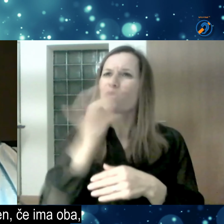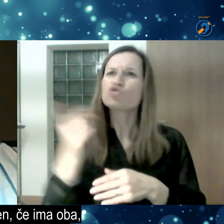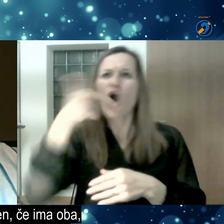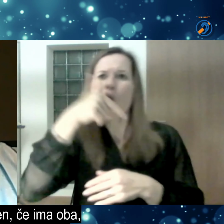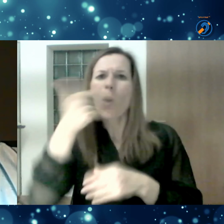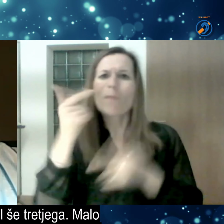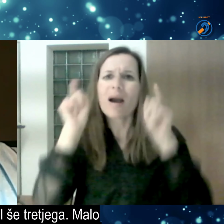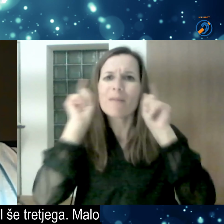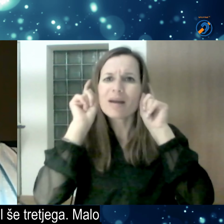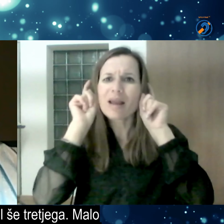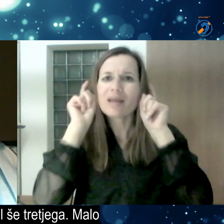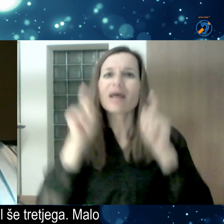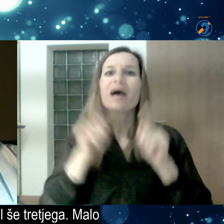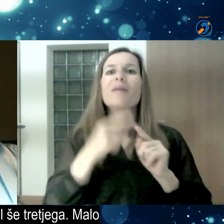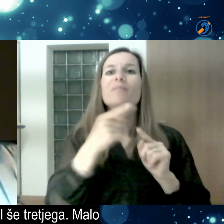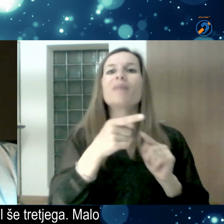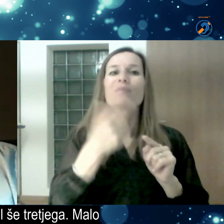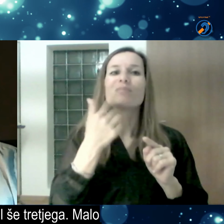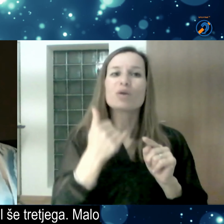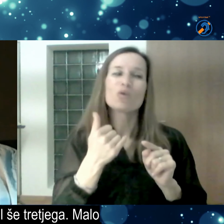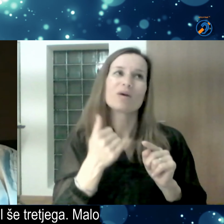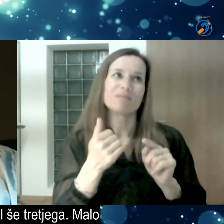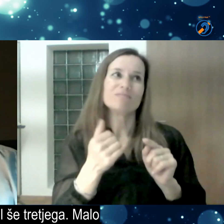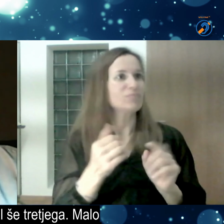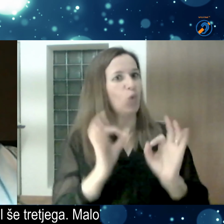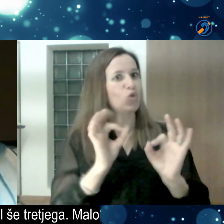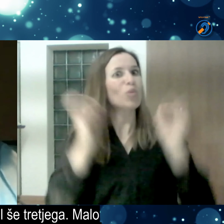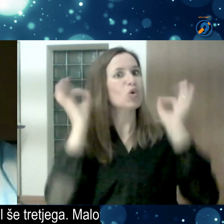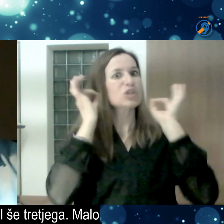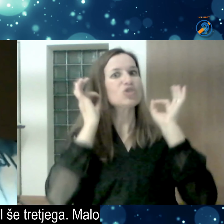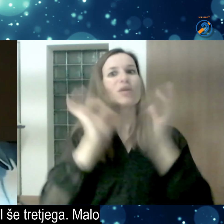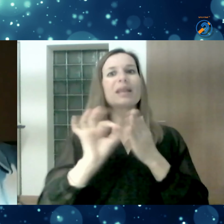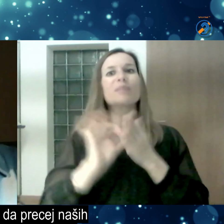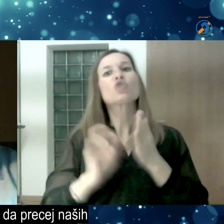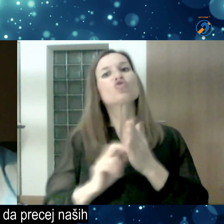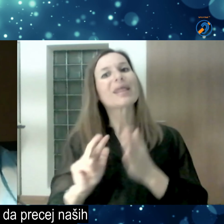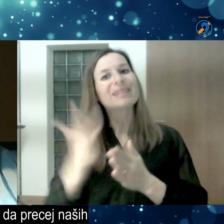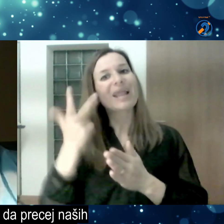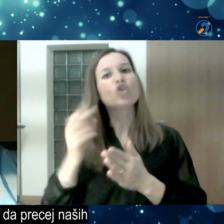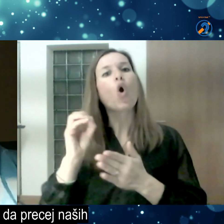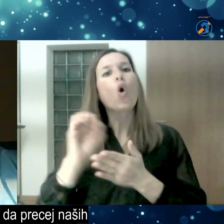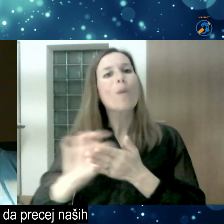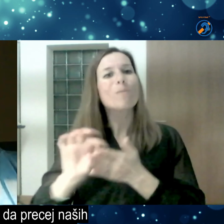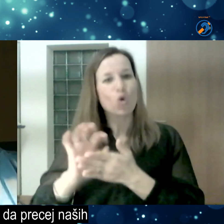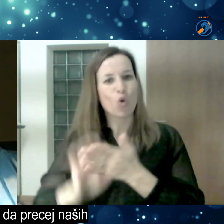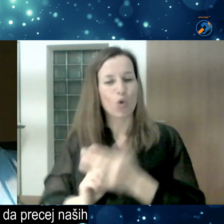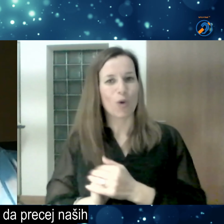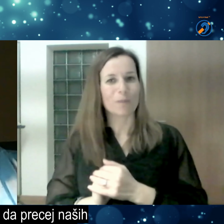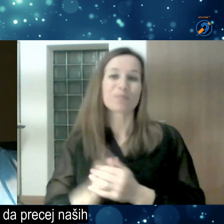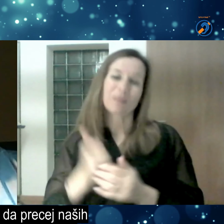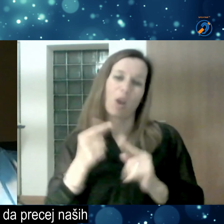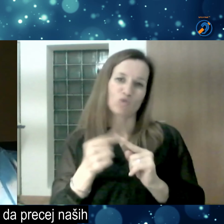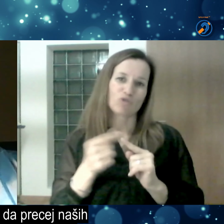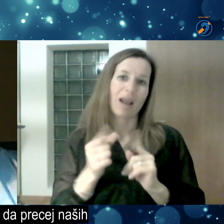tako dobro slišal, da je napisal še tretjega. To je malo za šale, pa ni čisto zvite. Je pa res, da precej